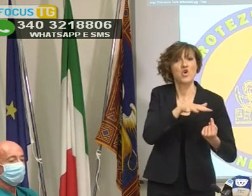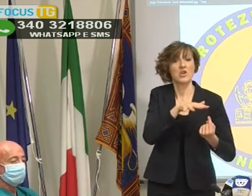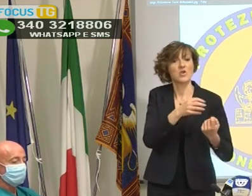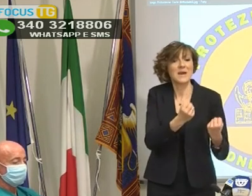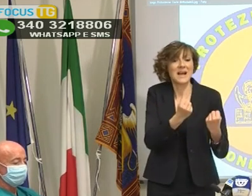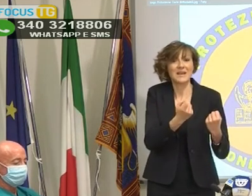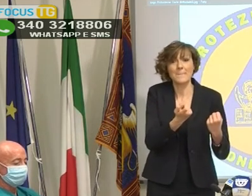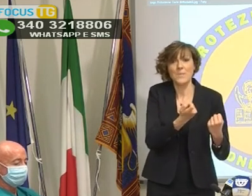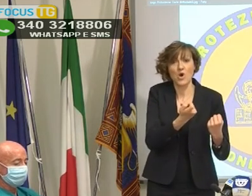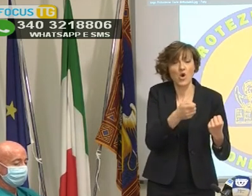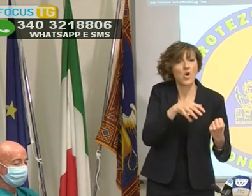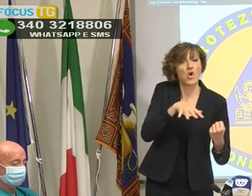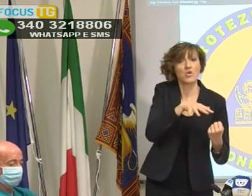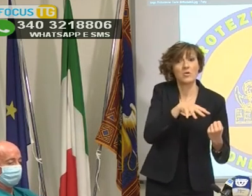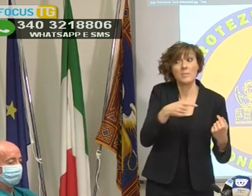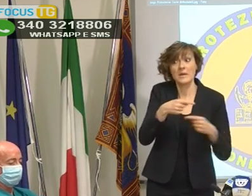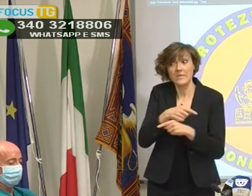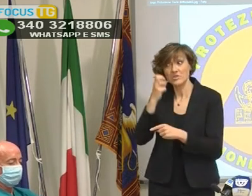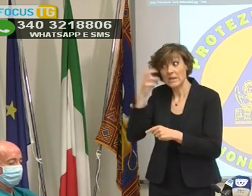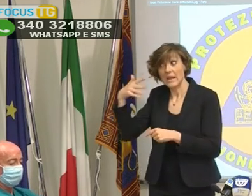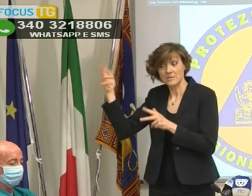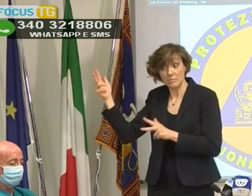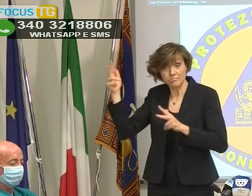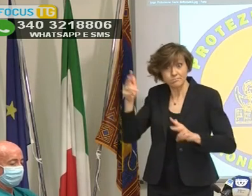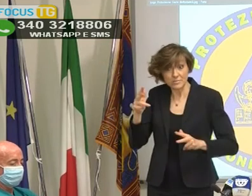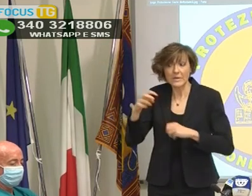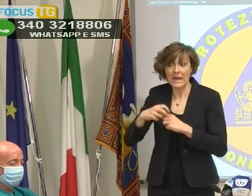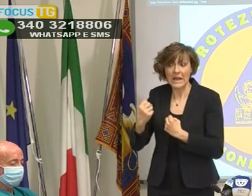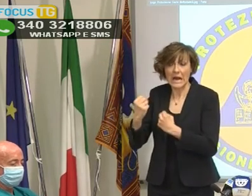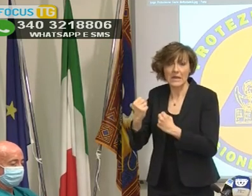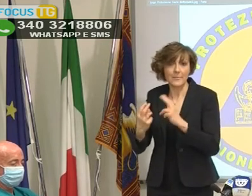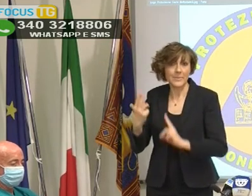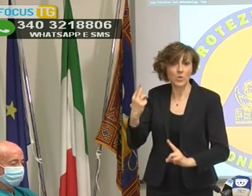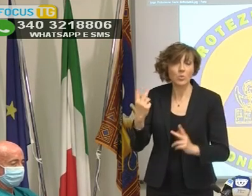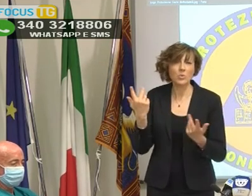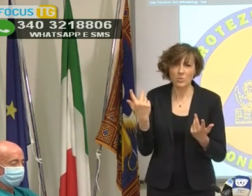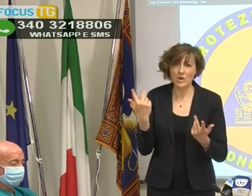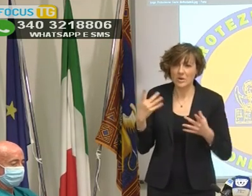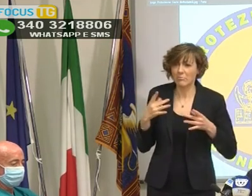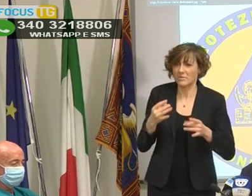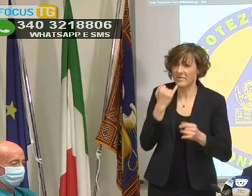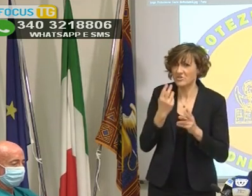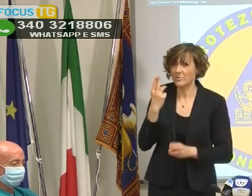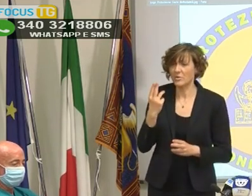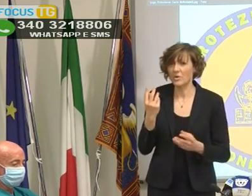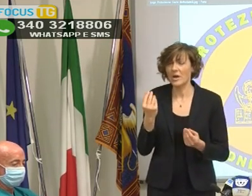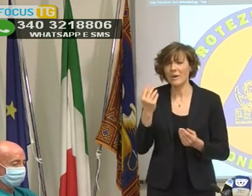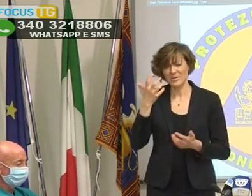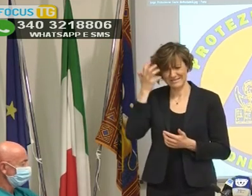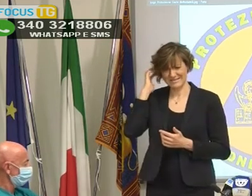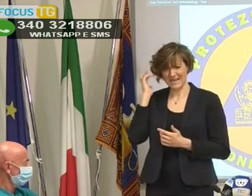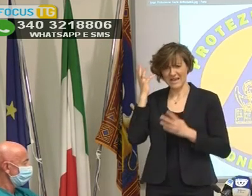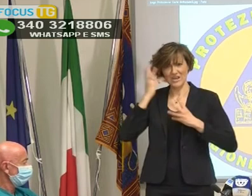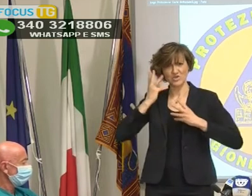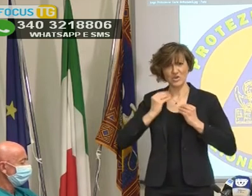gittata, ma in canna mette un virus che viene da fuori, capite che cambia. Allora qualcuno potrebbe dire, ma Zaia perché fa sti ragionamenti?